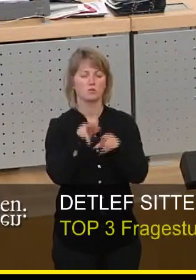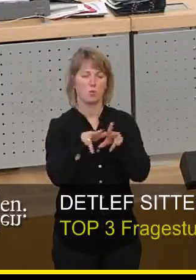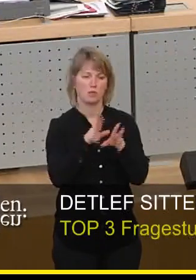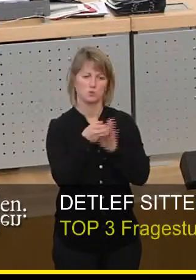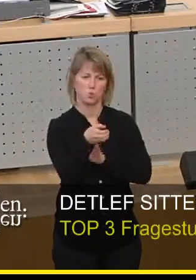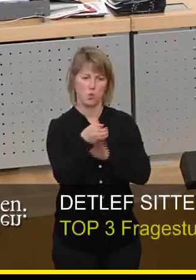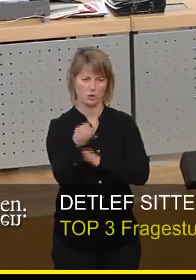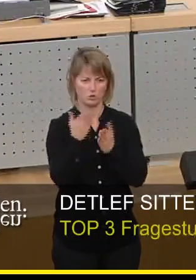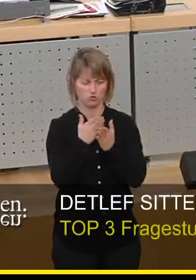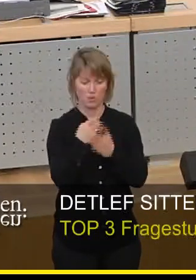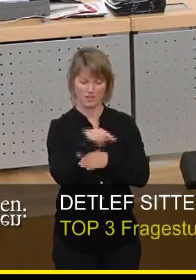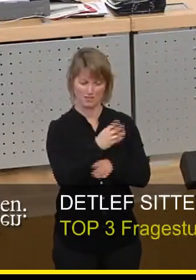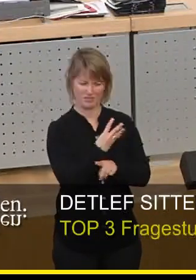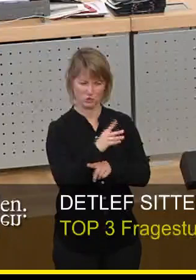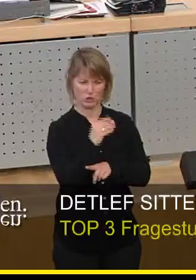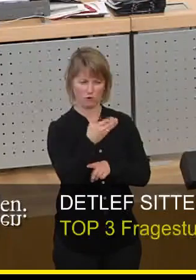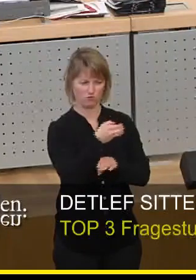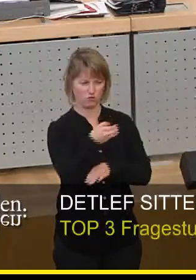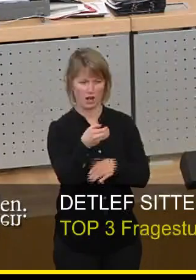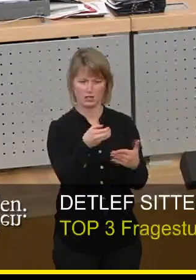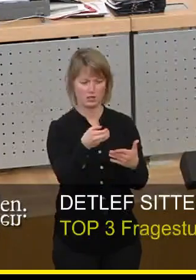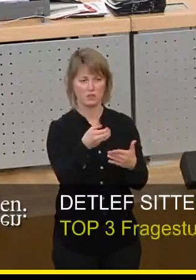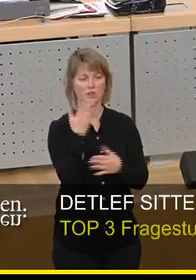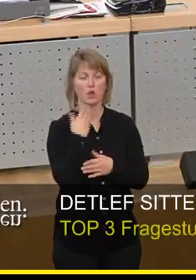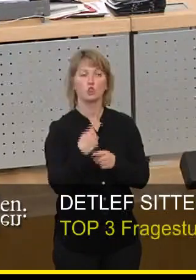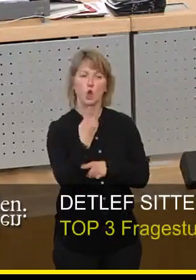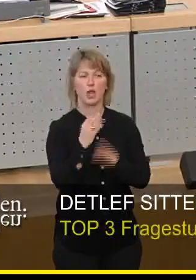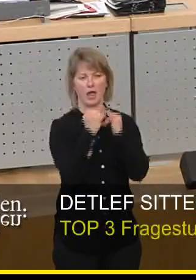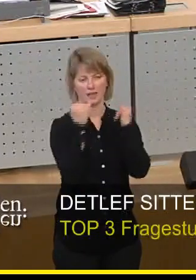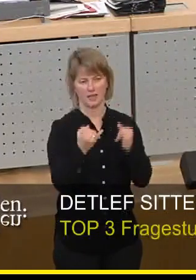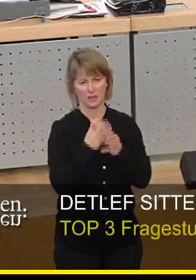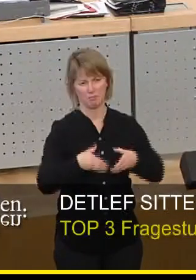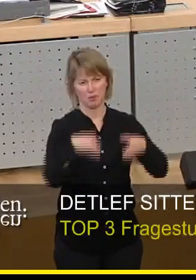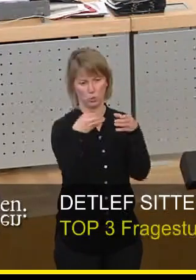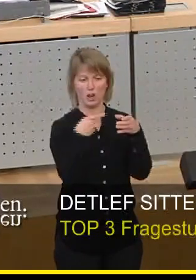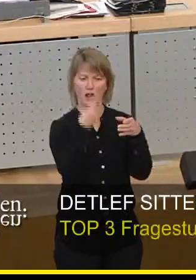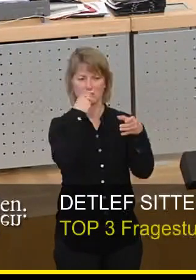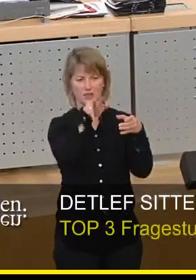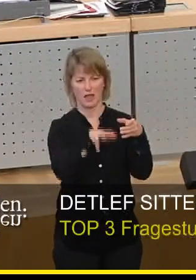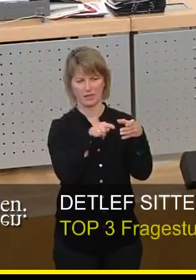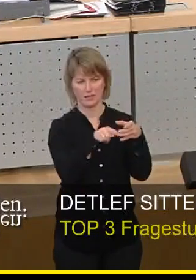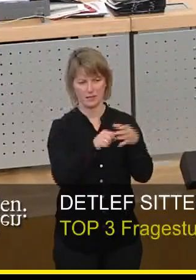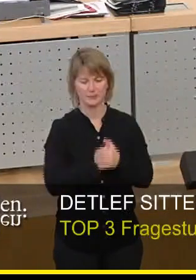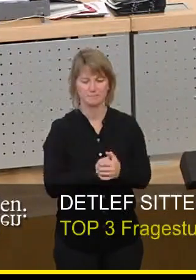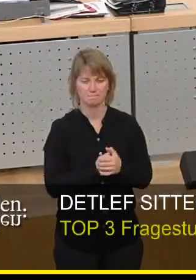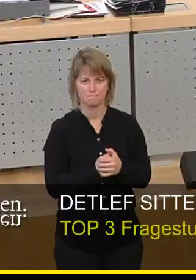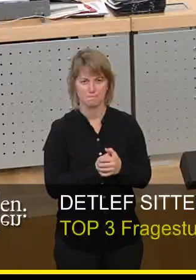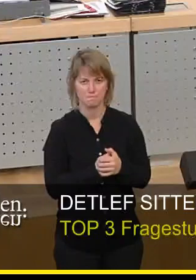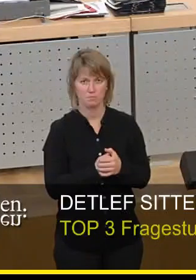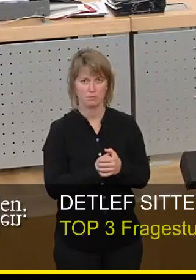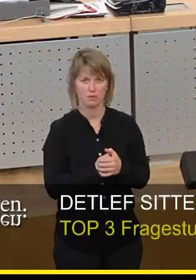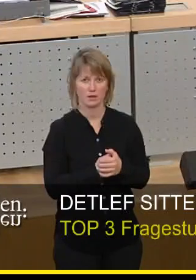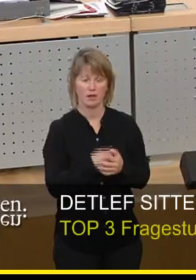dieser 44,5 Stellen zunächst in einem neu eingerichteten Stellenpool, Pool 3. Hinsichtlich der